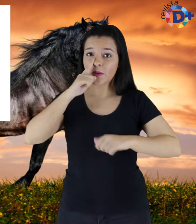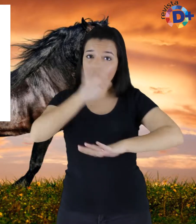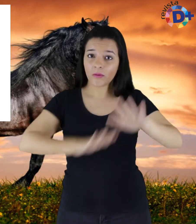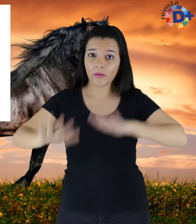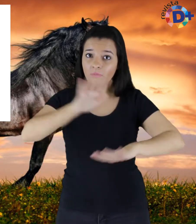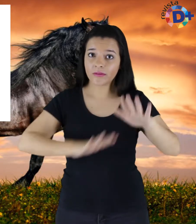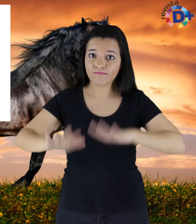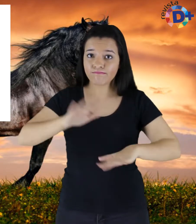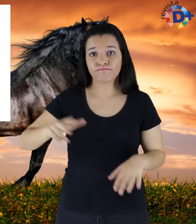praticantes